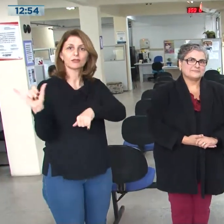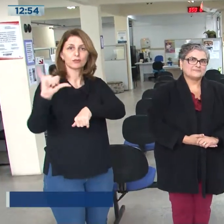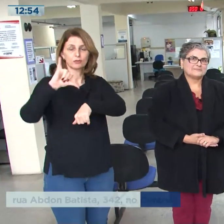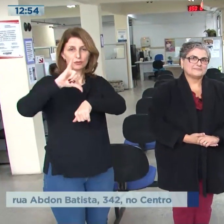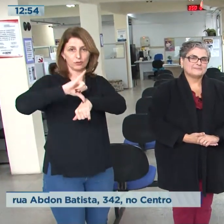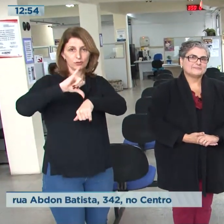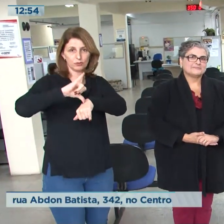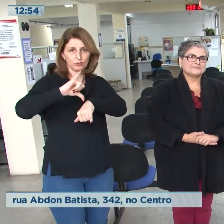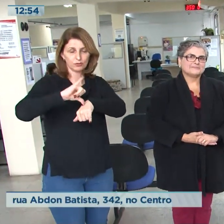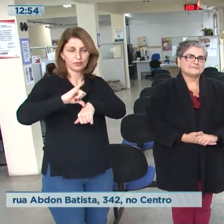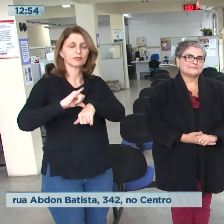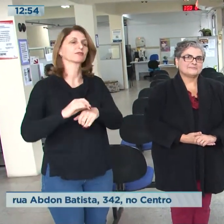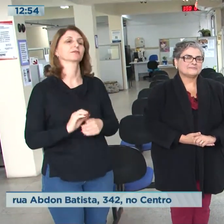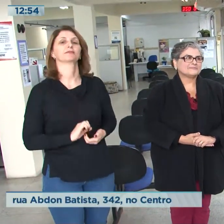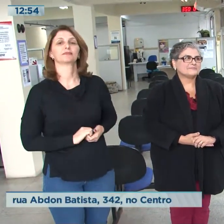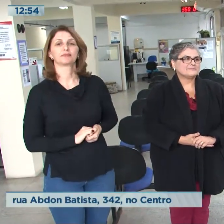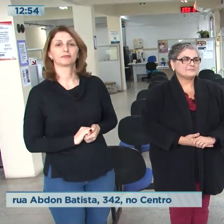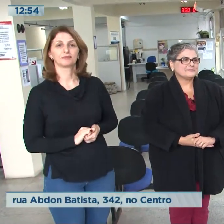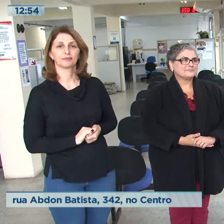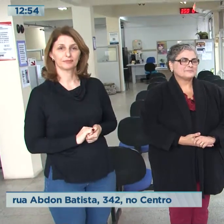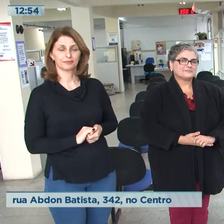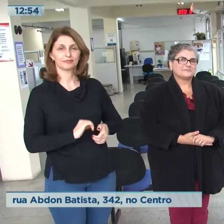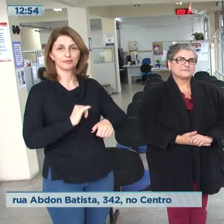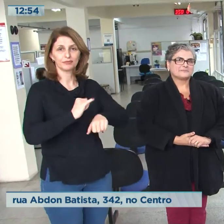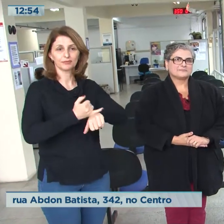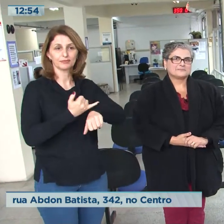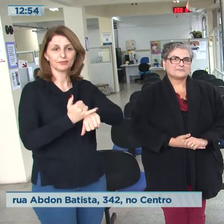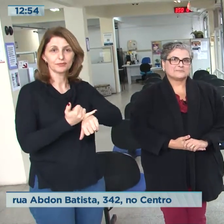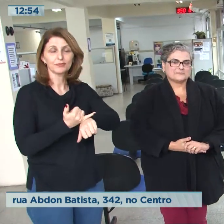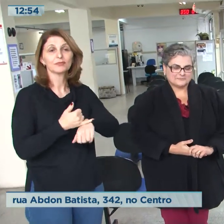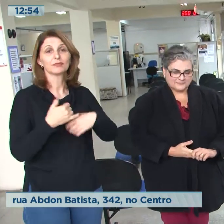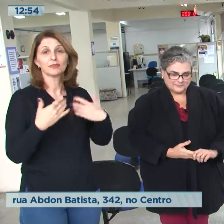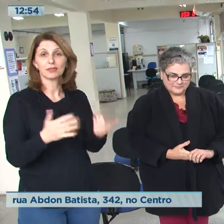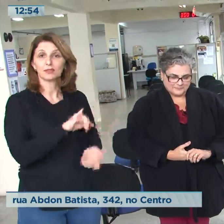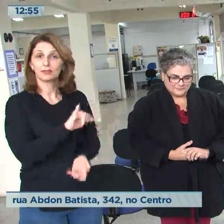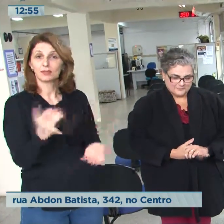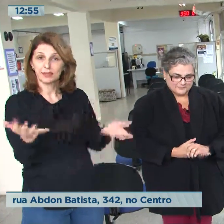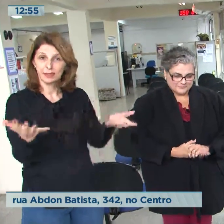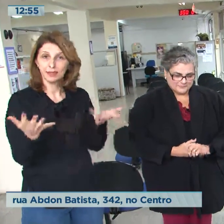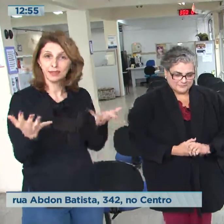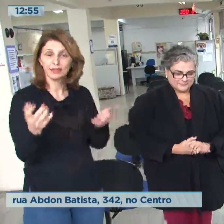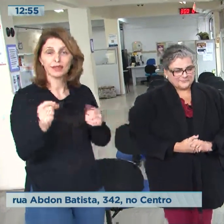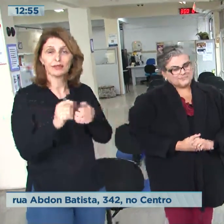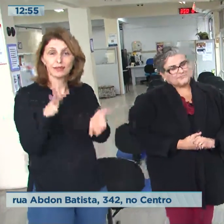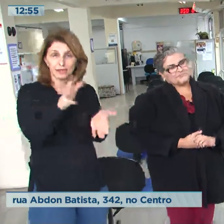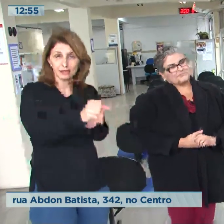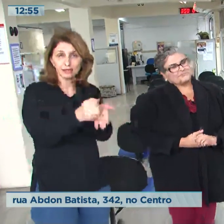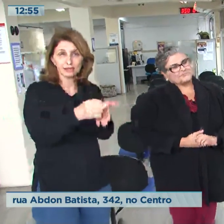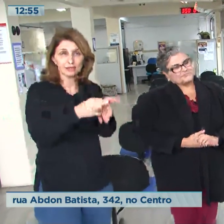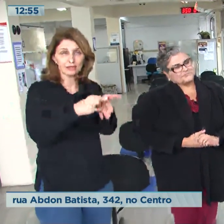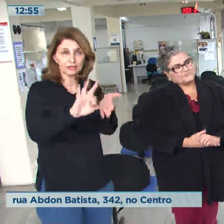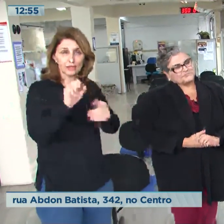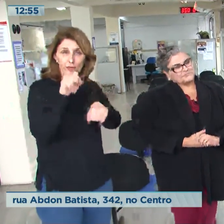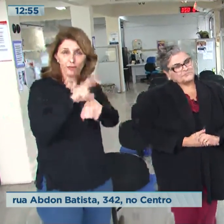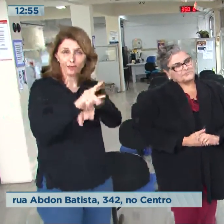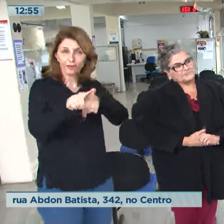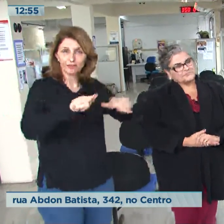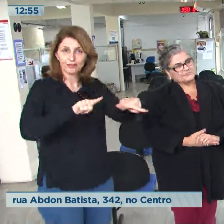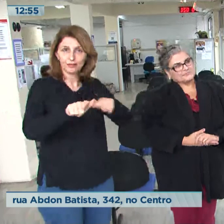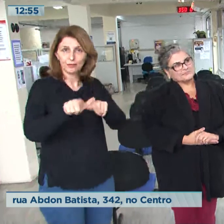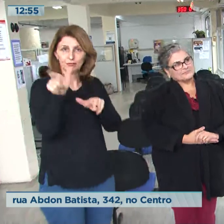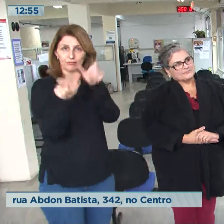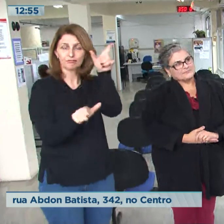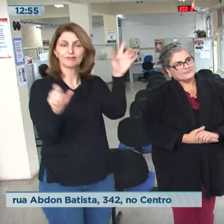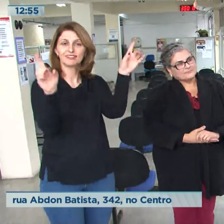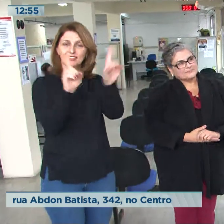Batista, número 342, no centro de Joinville. Então, você que quiser fazer a sua inscrição para uma vaga de emprego, pessoas